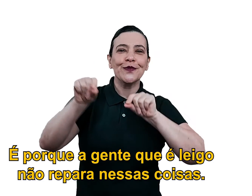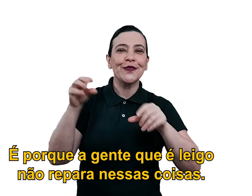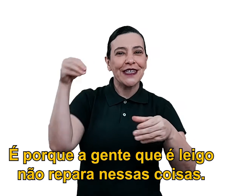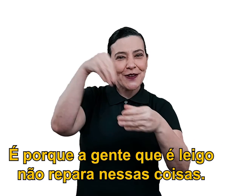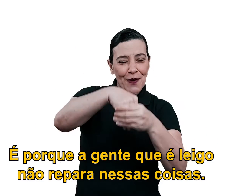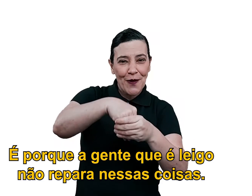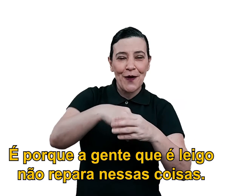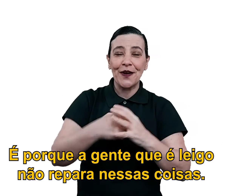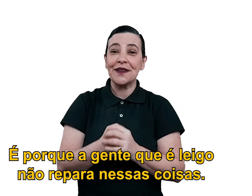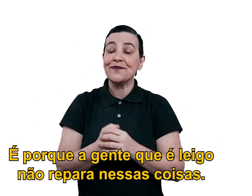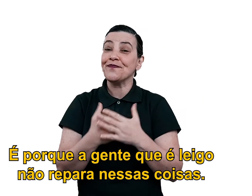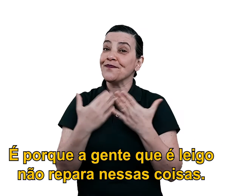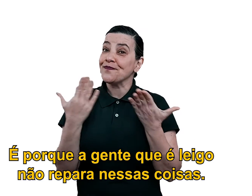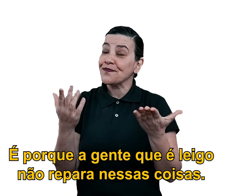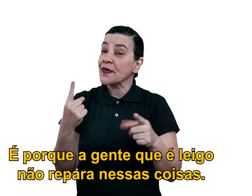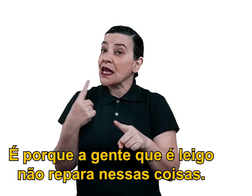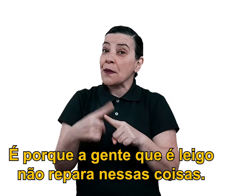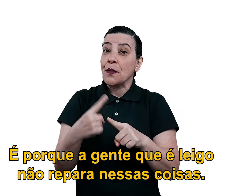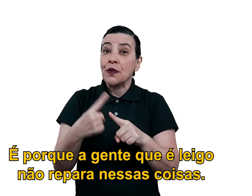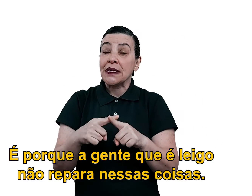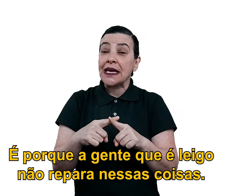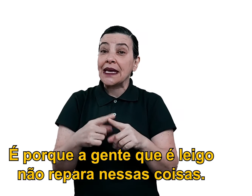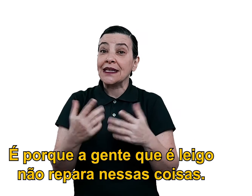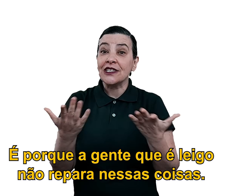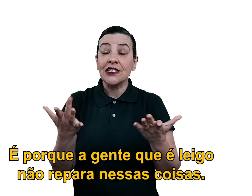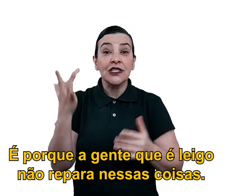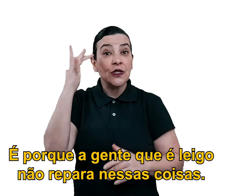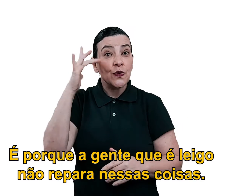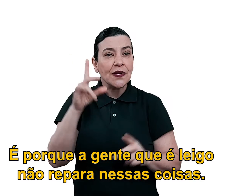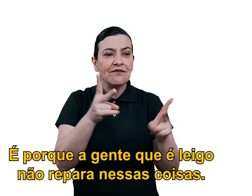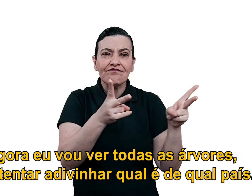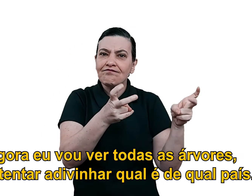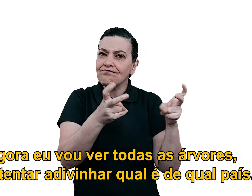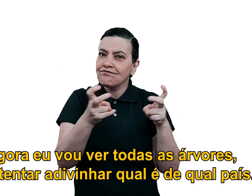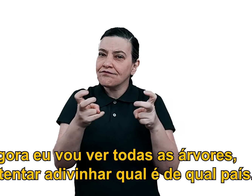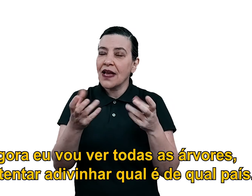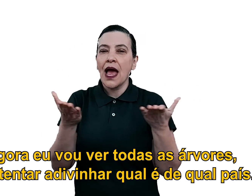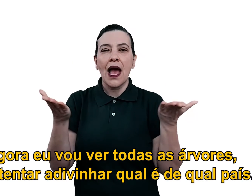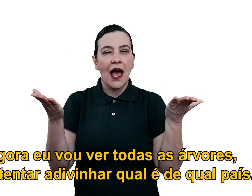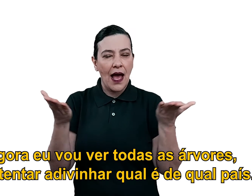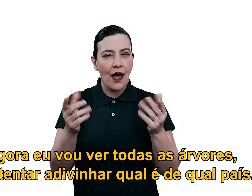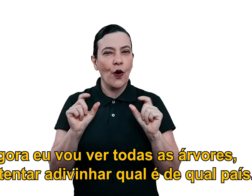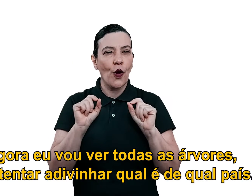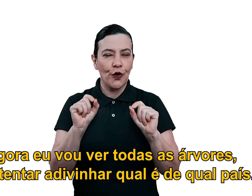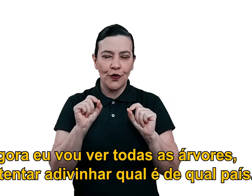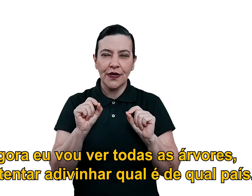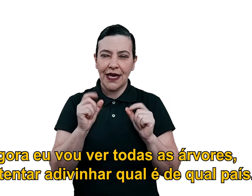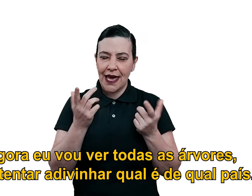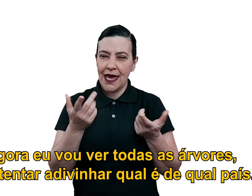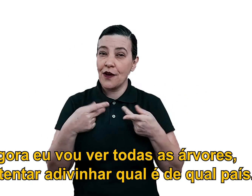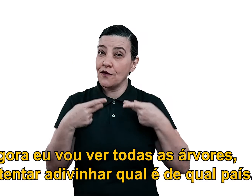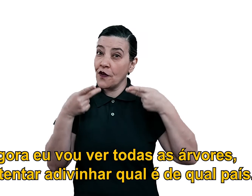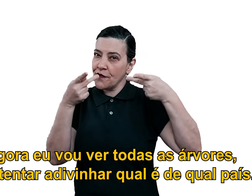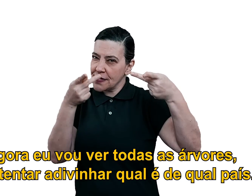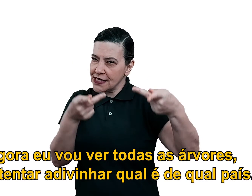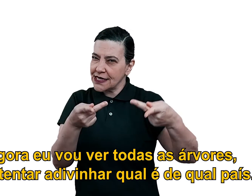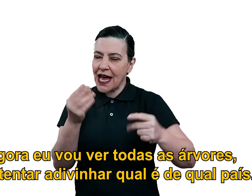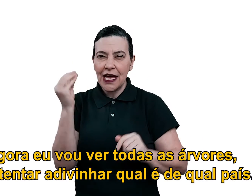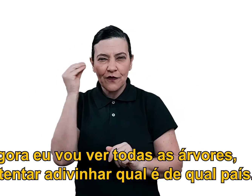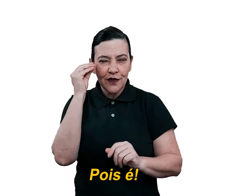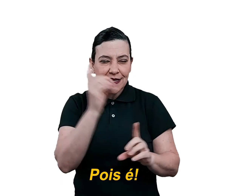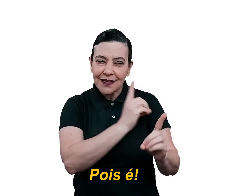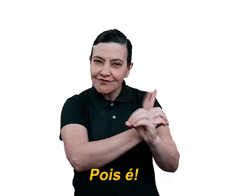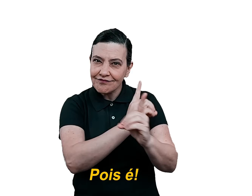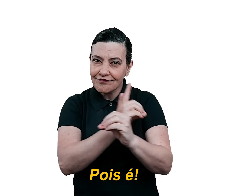É porque a gente que é leigo, né, não repara nessas coisas. Agora eu vou ver todas as árvores, vou tentar adivinhar qual que é de qual